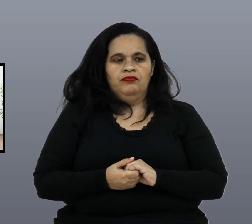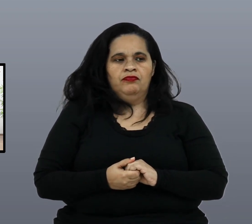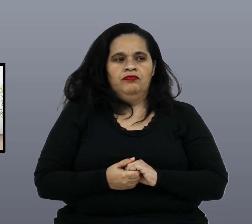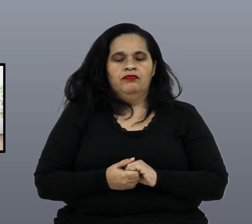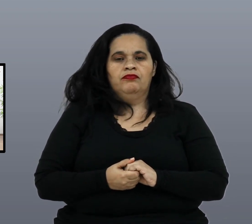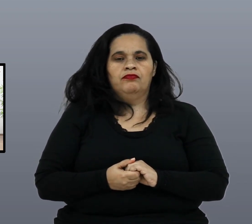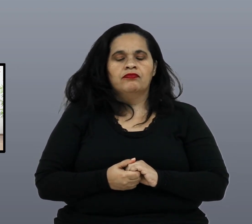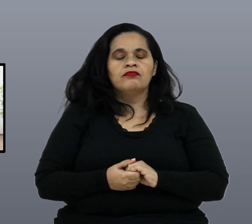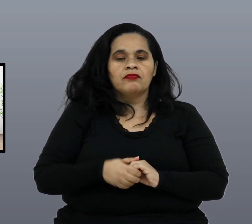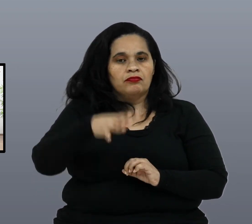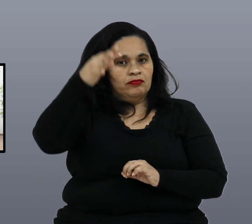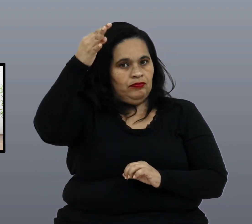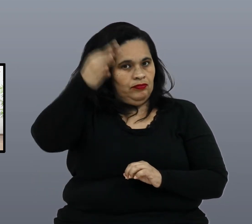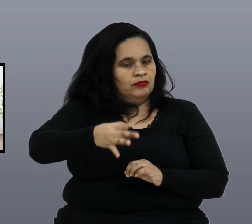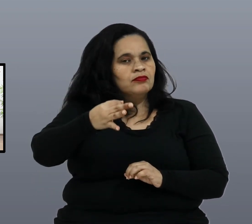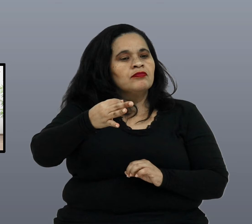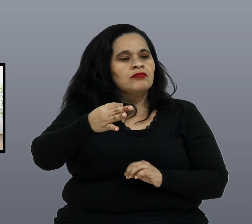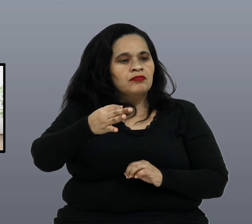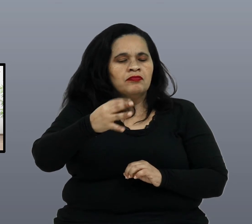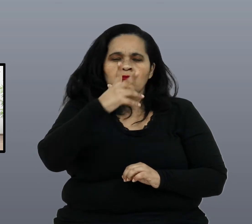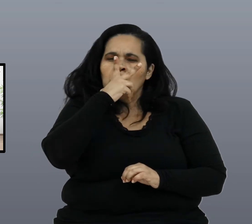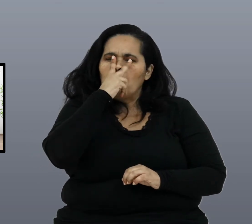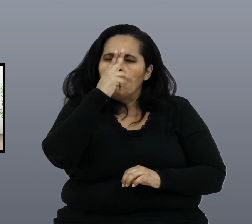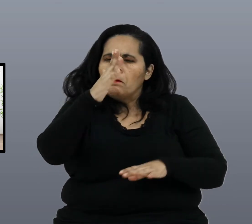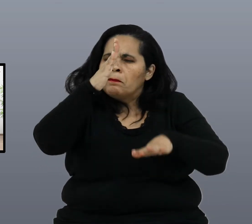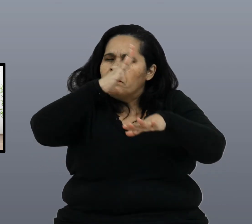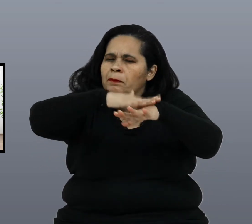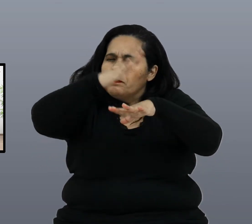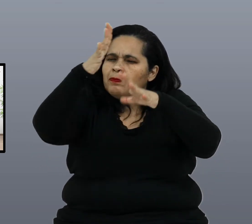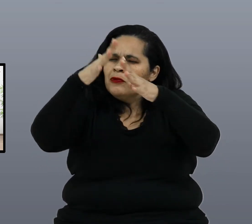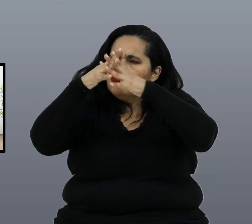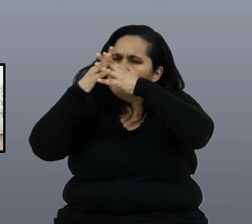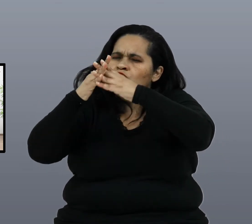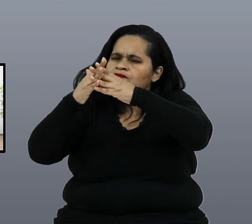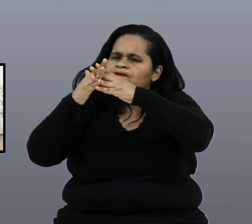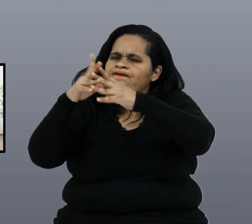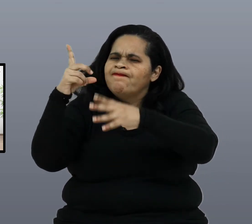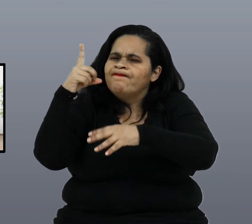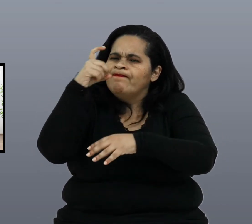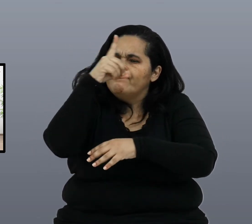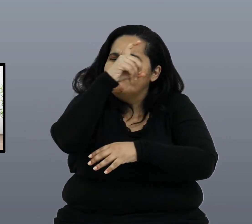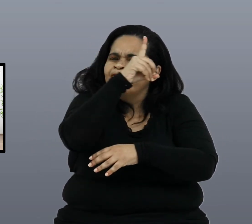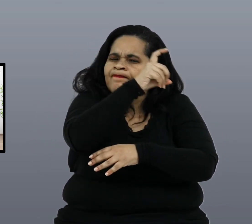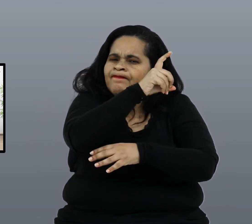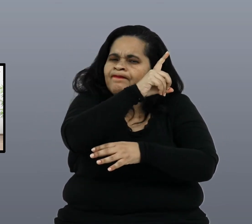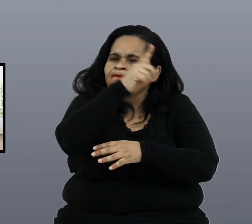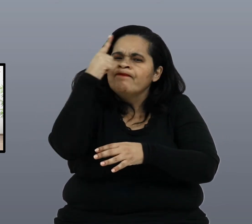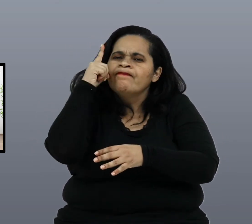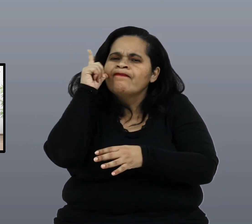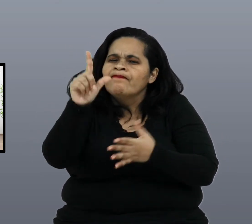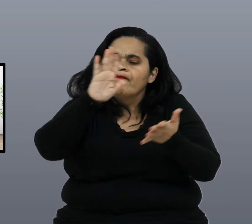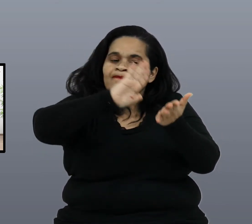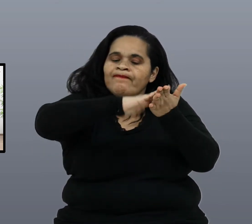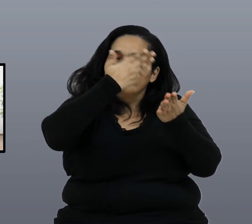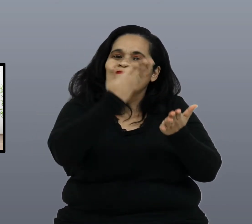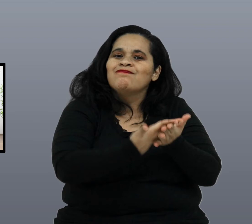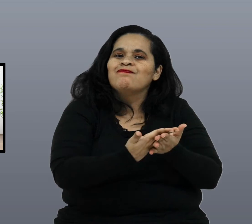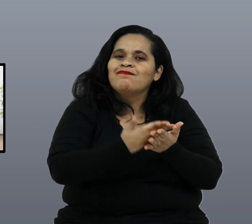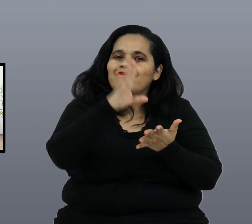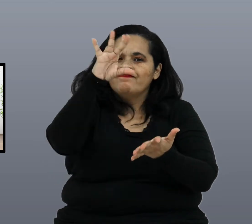Certamente essa é a parte mais complicada, ou digamos, mais difícil de se interpretar nesse